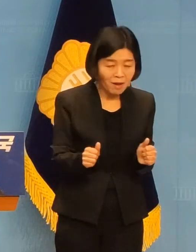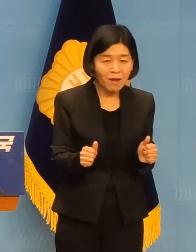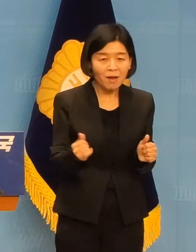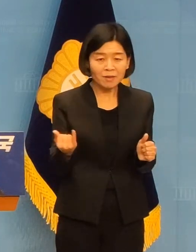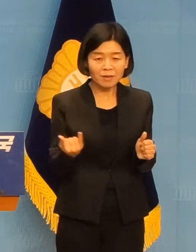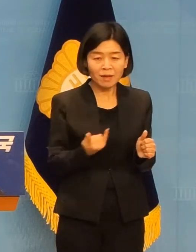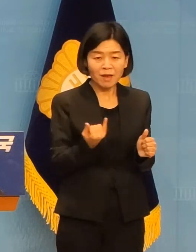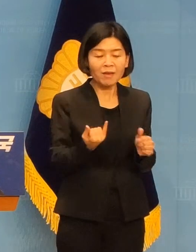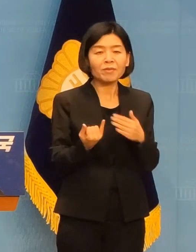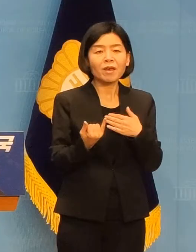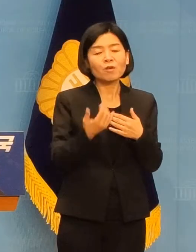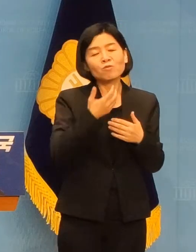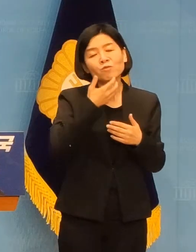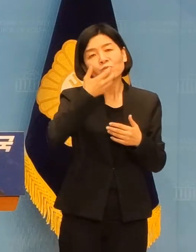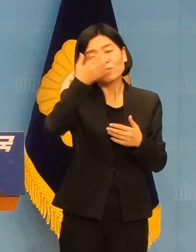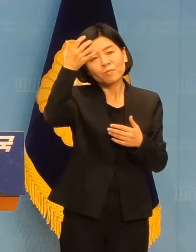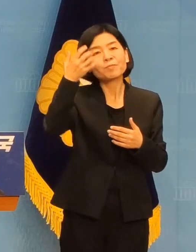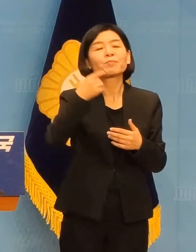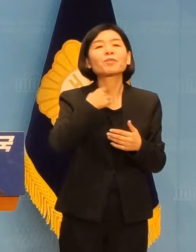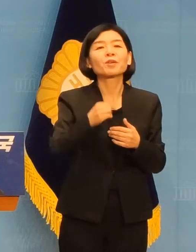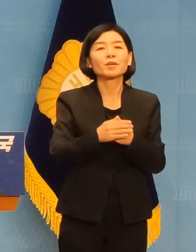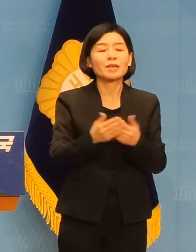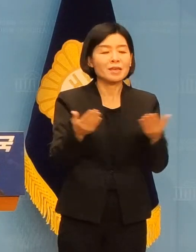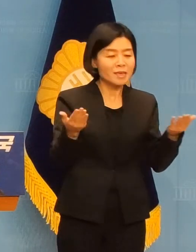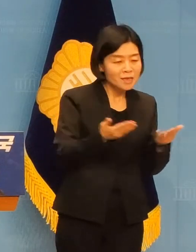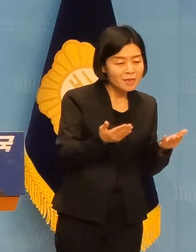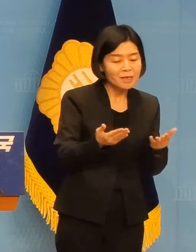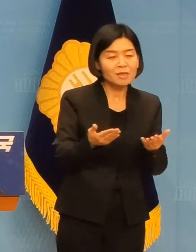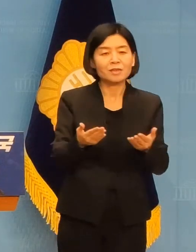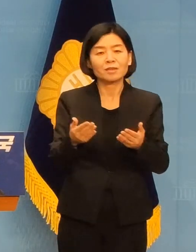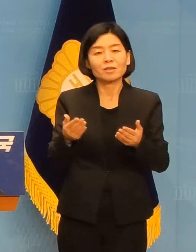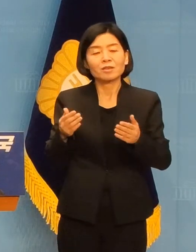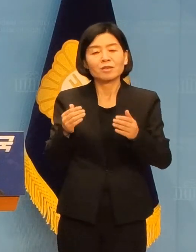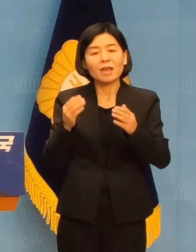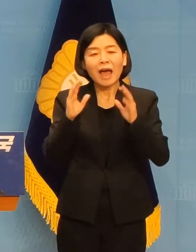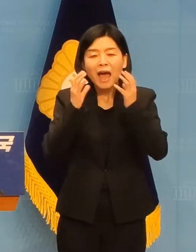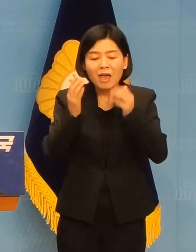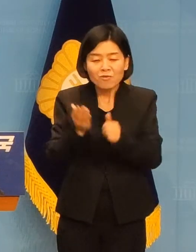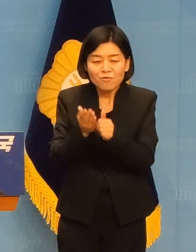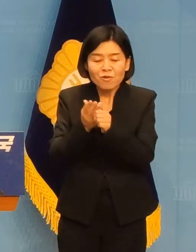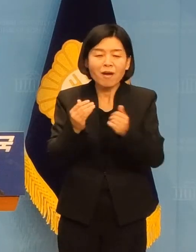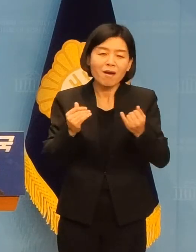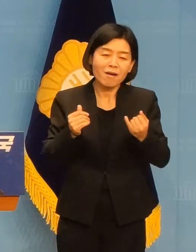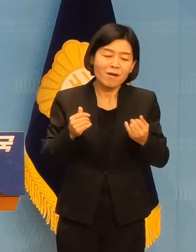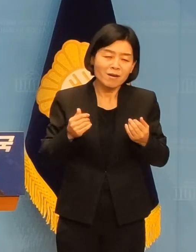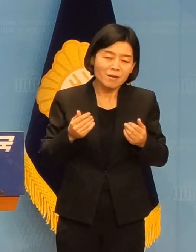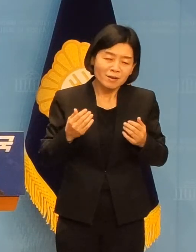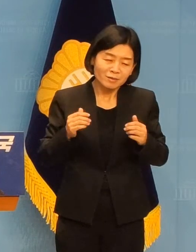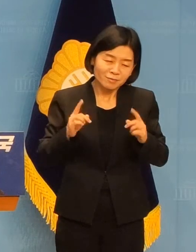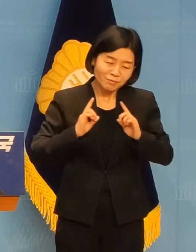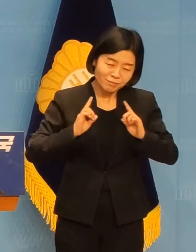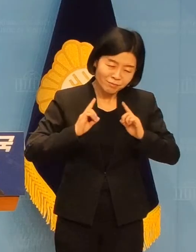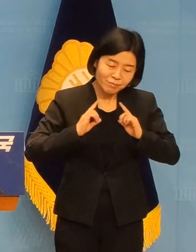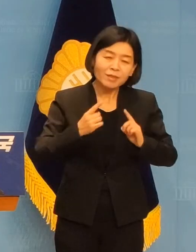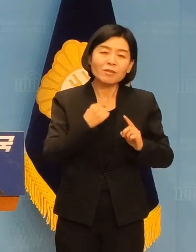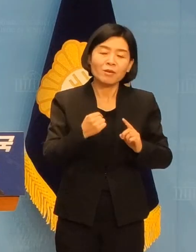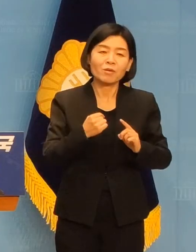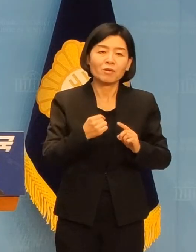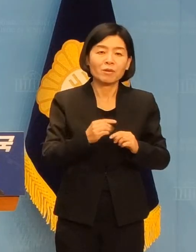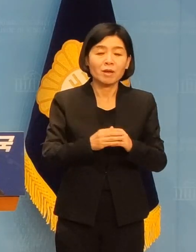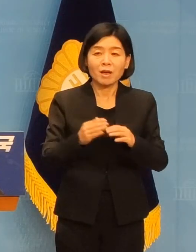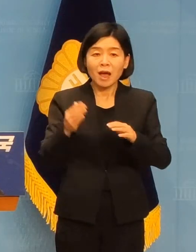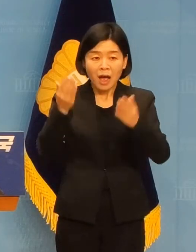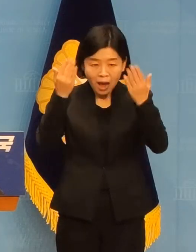꿈을 키워왔습니다. 일과 육아를 함께 감당해야 했던 워킹맘, 학연도 지연도